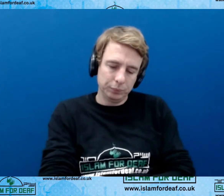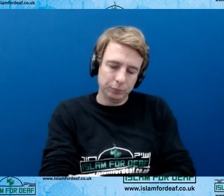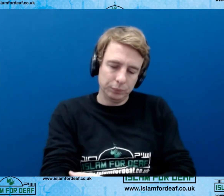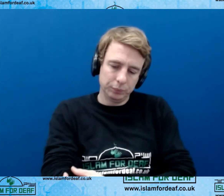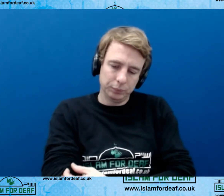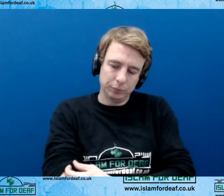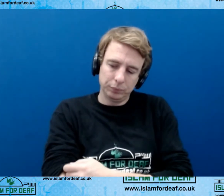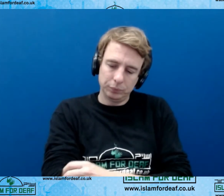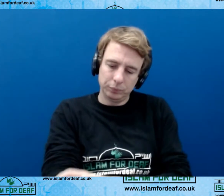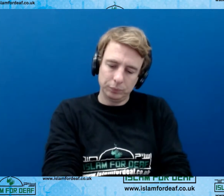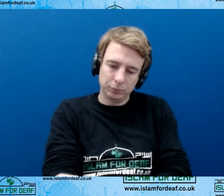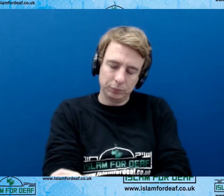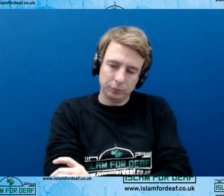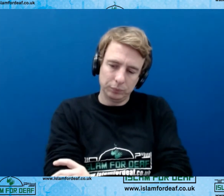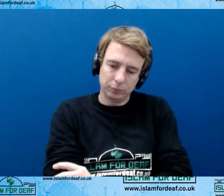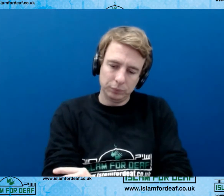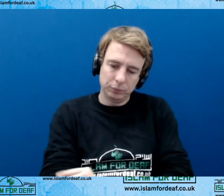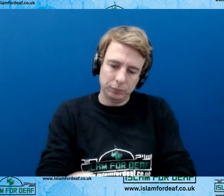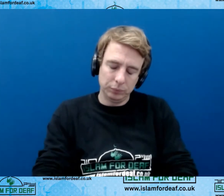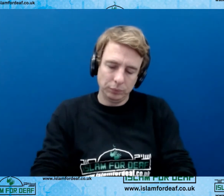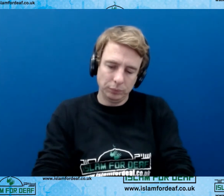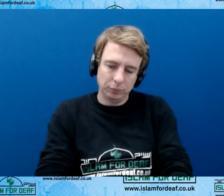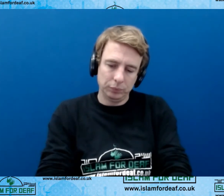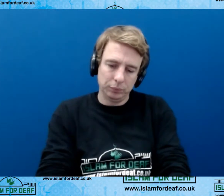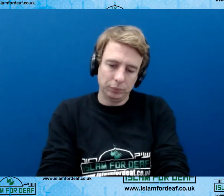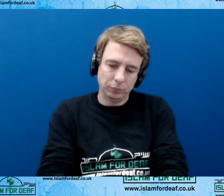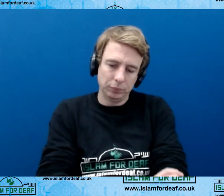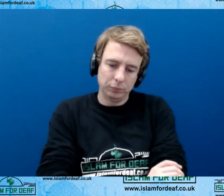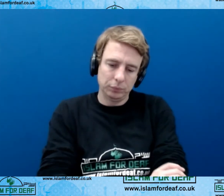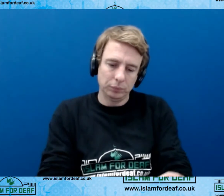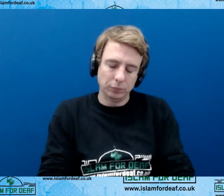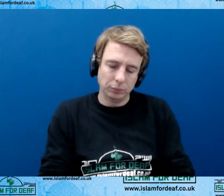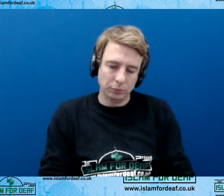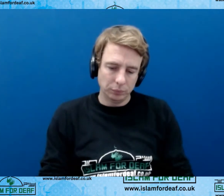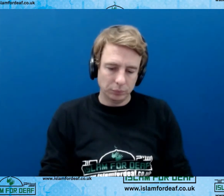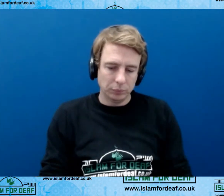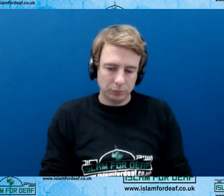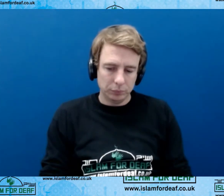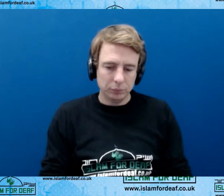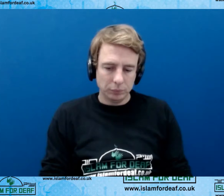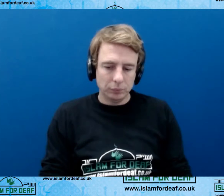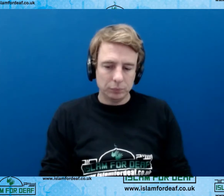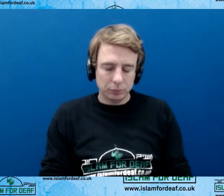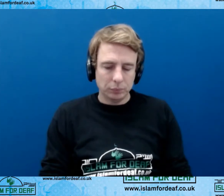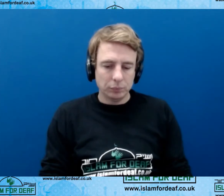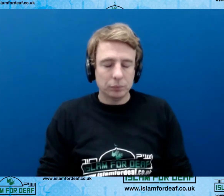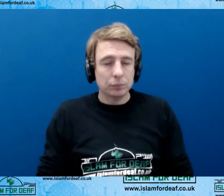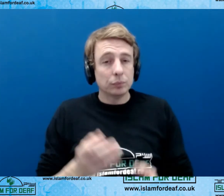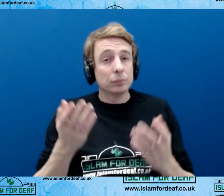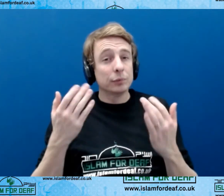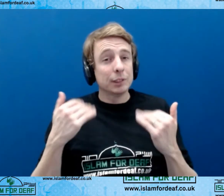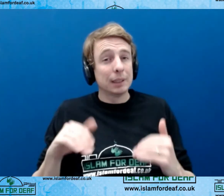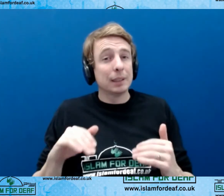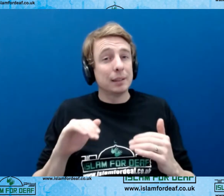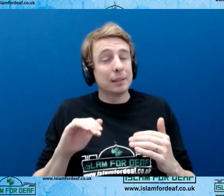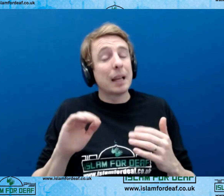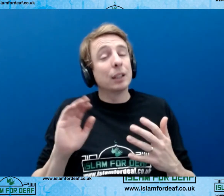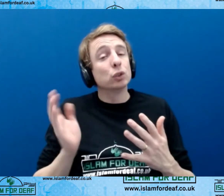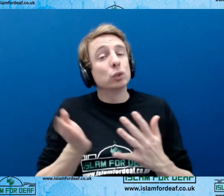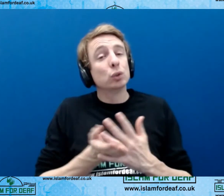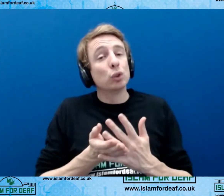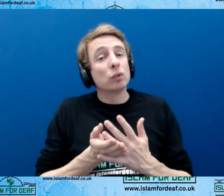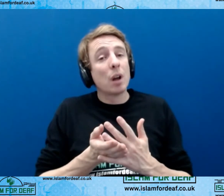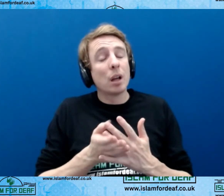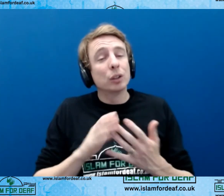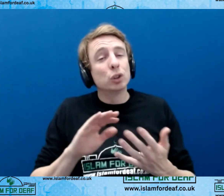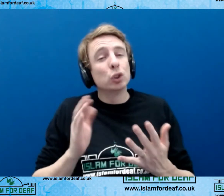فيك. السورة التي بعدها سورة العصر. The next chapter is the chapter of the time.